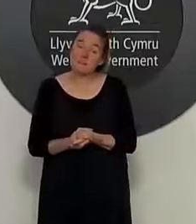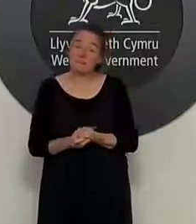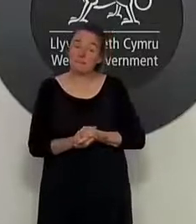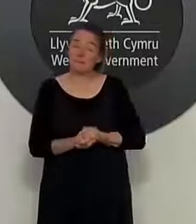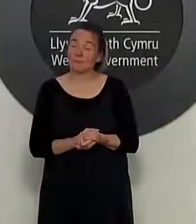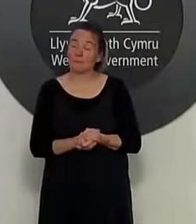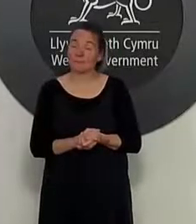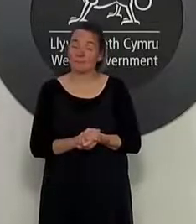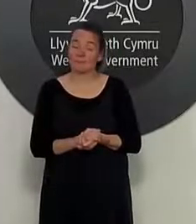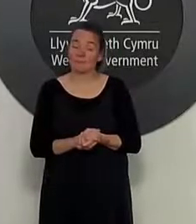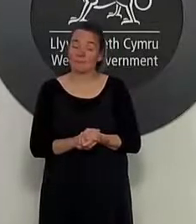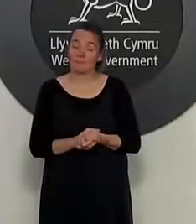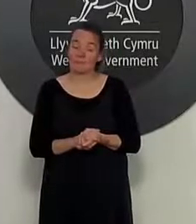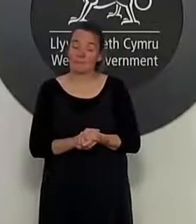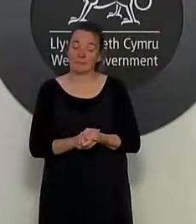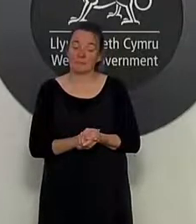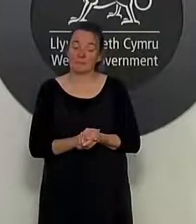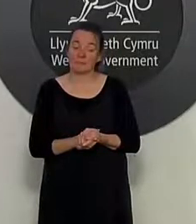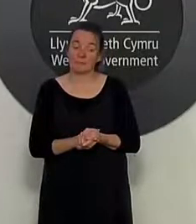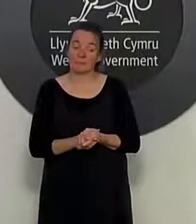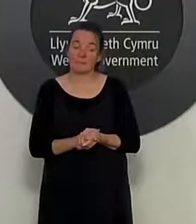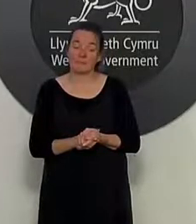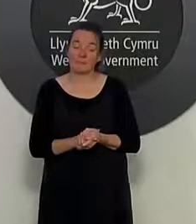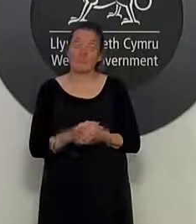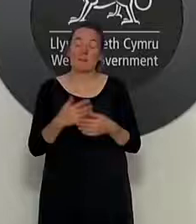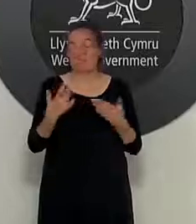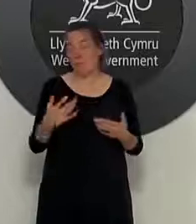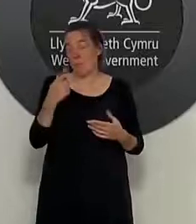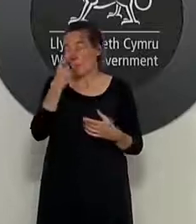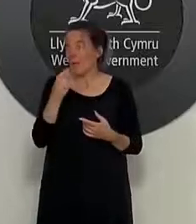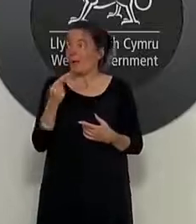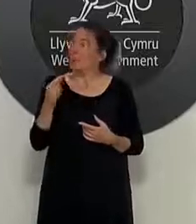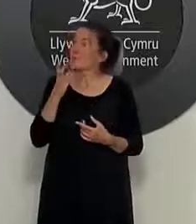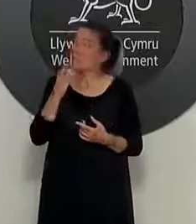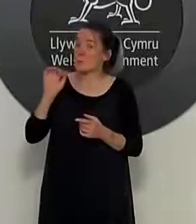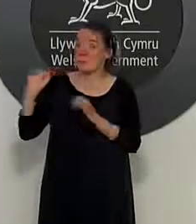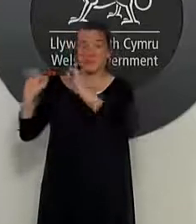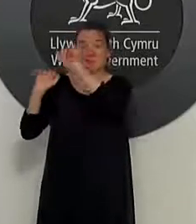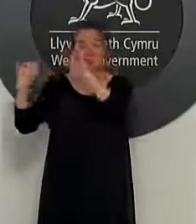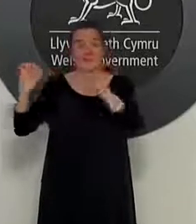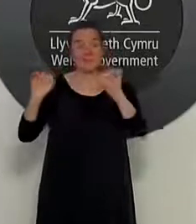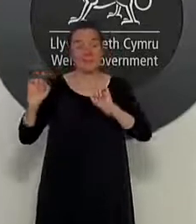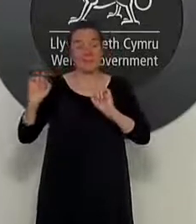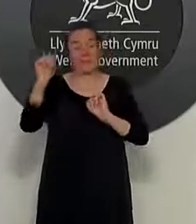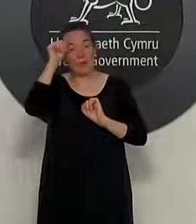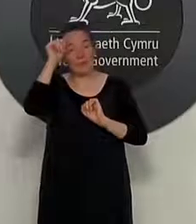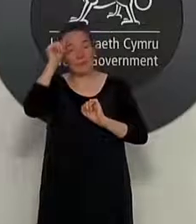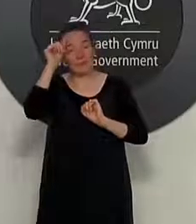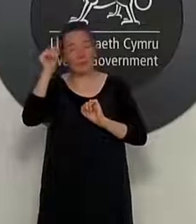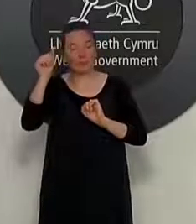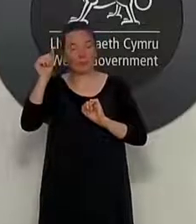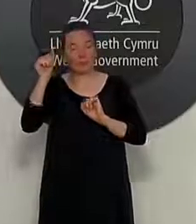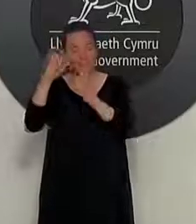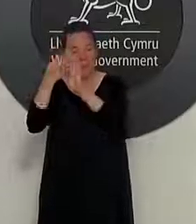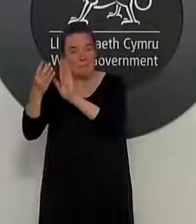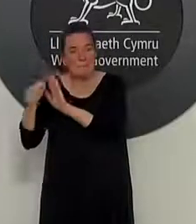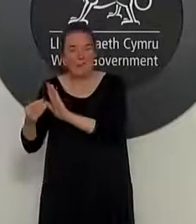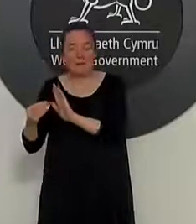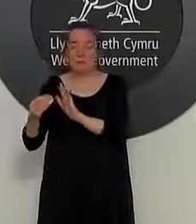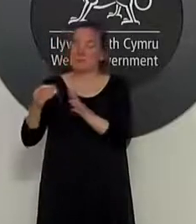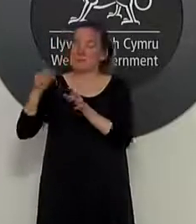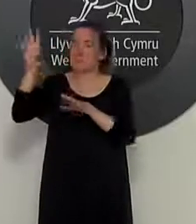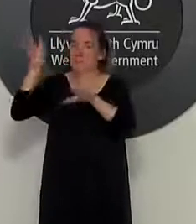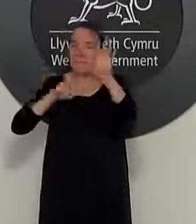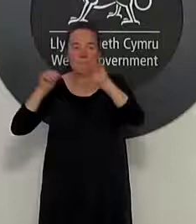gyffredinol. Felly ni'n gallu tynnu hefyd ar y profiad hynny wrth I ni cyflwyno